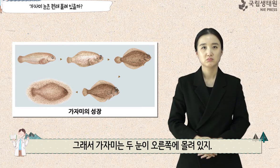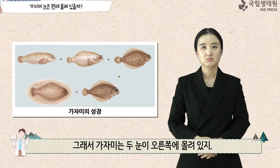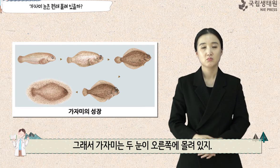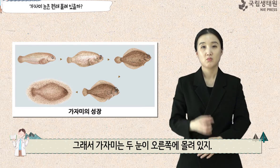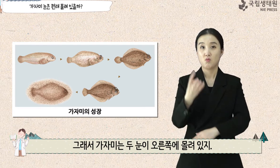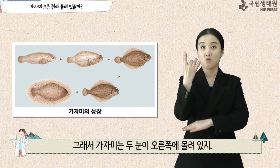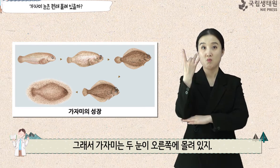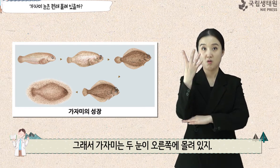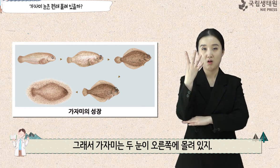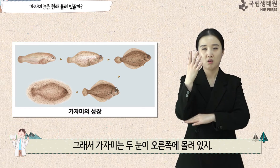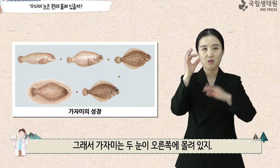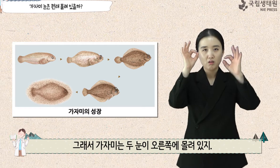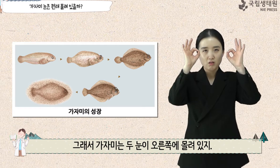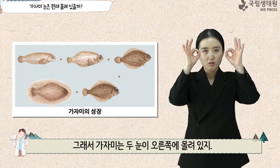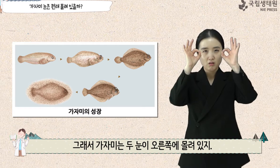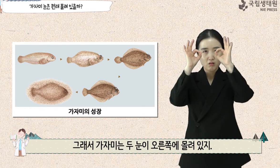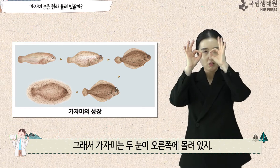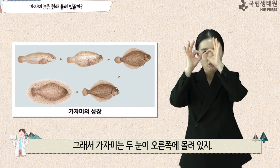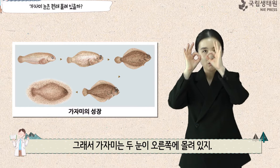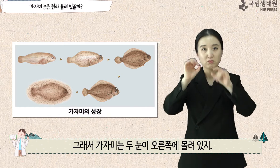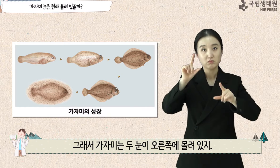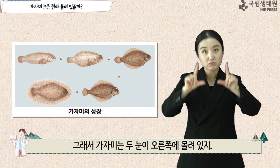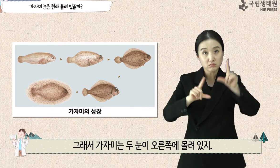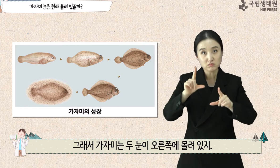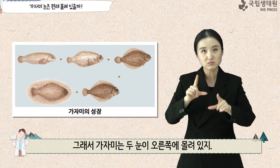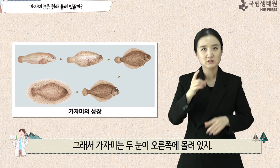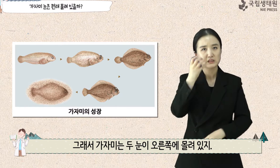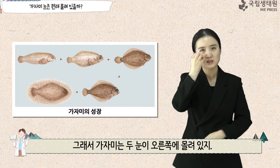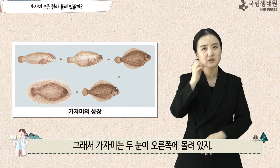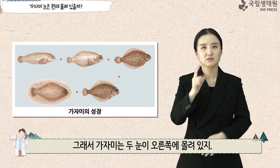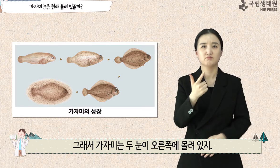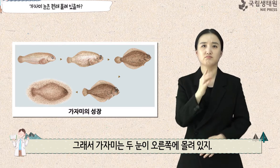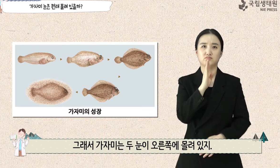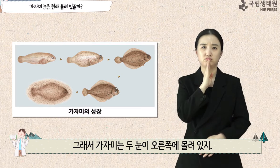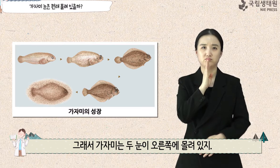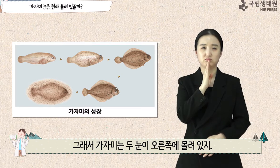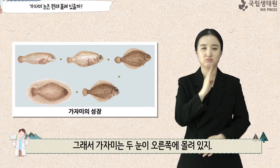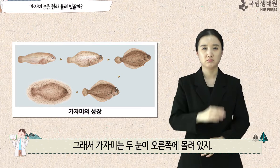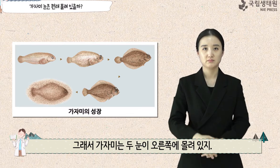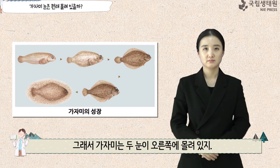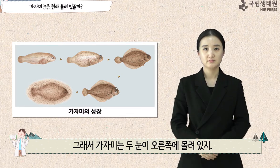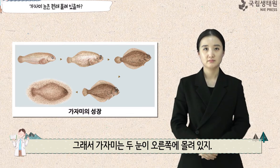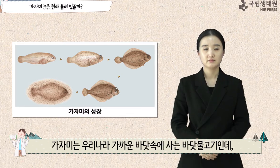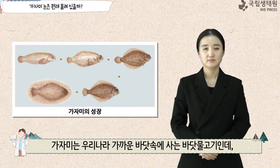그래서 가자미는 두 눈이 오른쪽에 몰려있지.